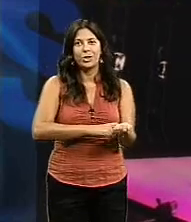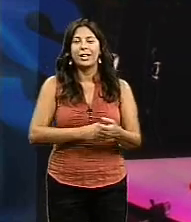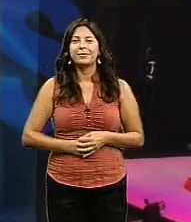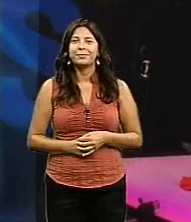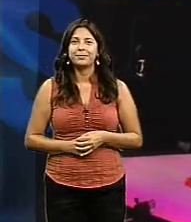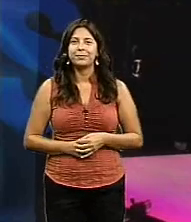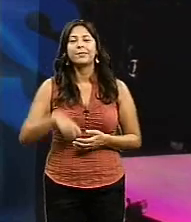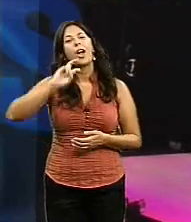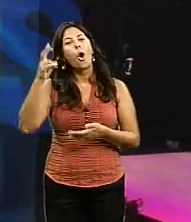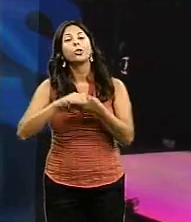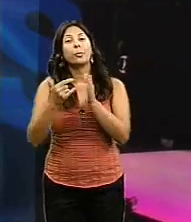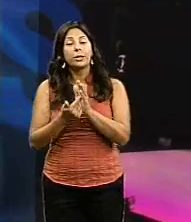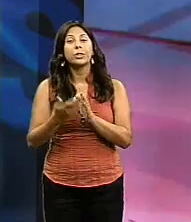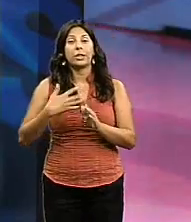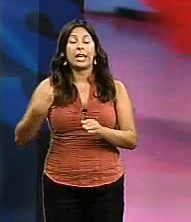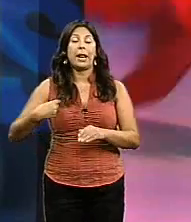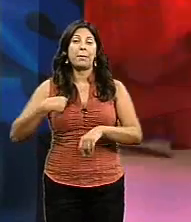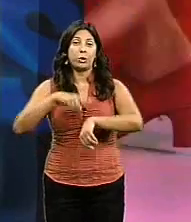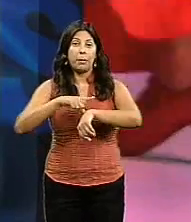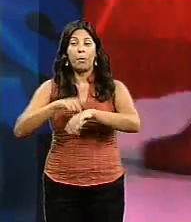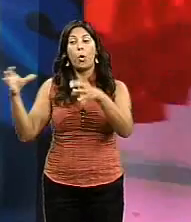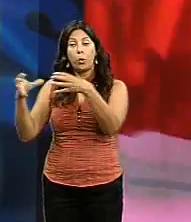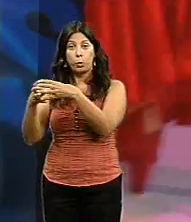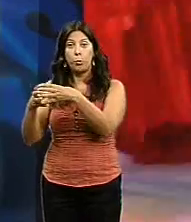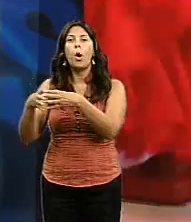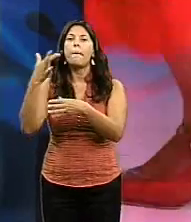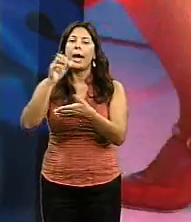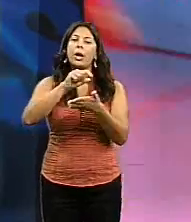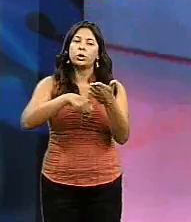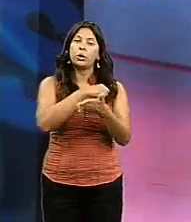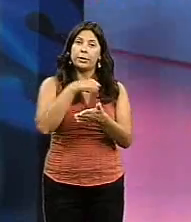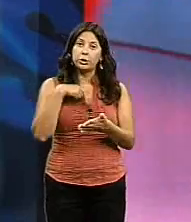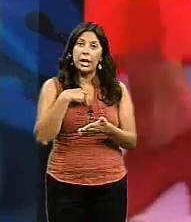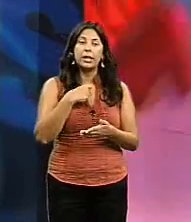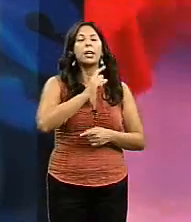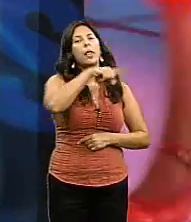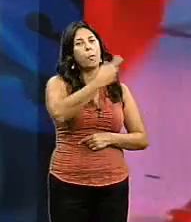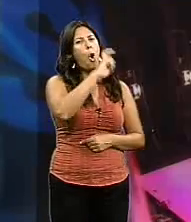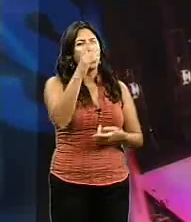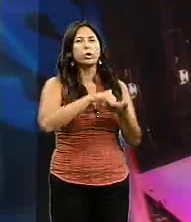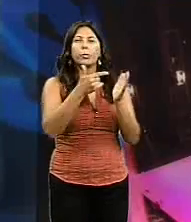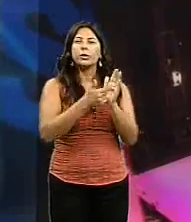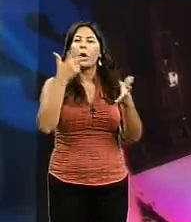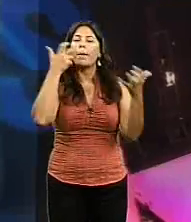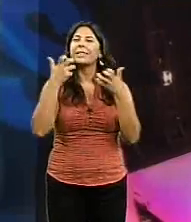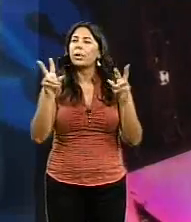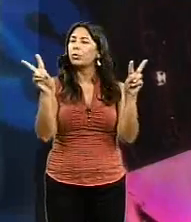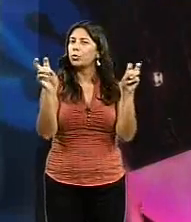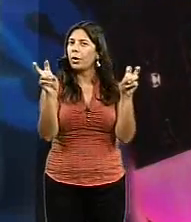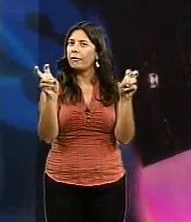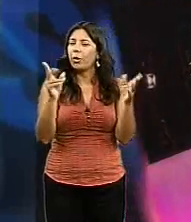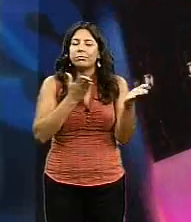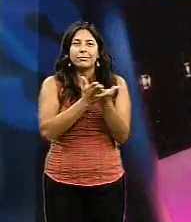proyectos que intenta compaginar con su trabajo en la compañía y con sus contratos personales es A Posteriori, un espectáculo innovador y